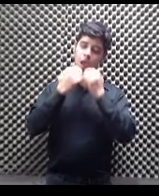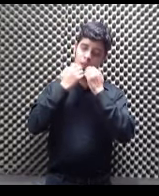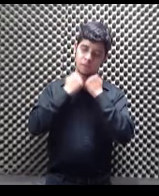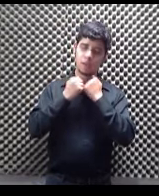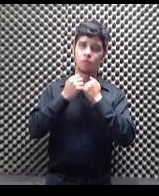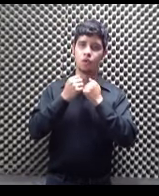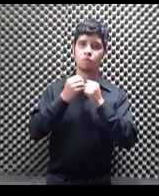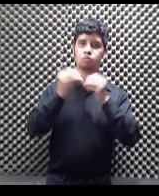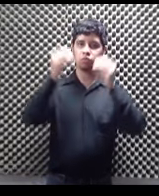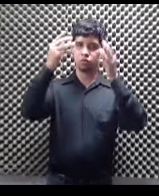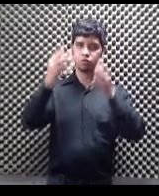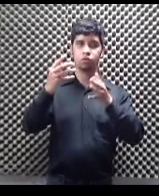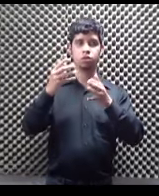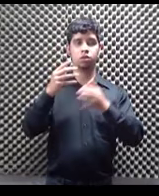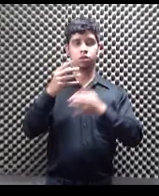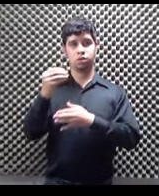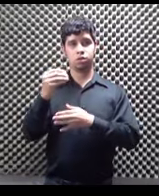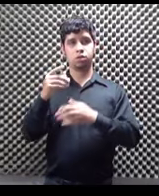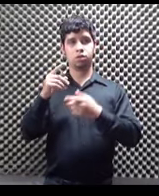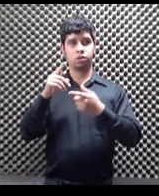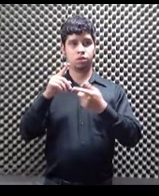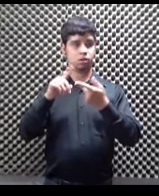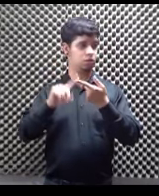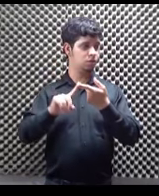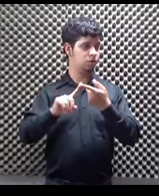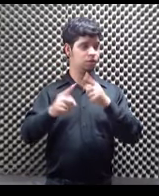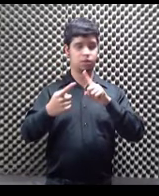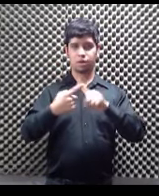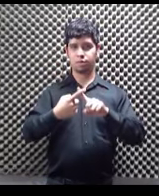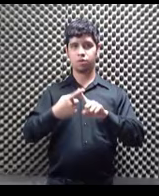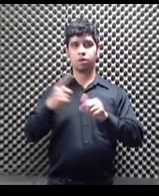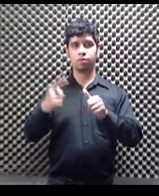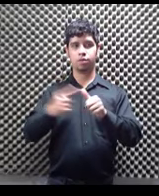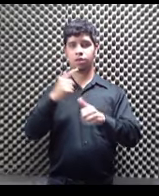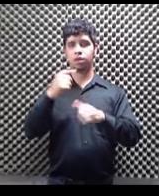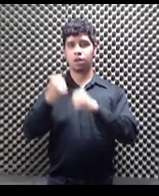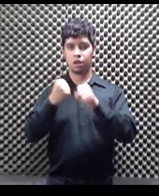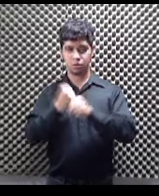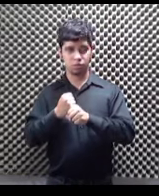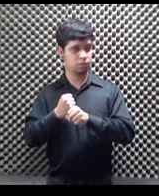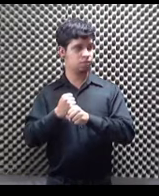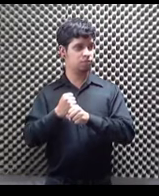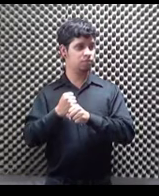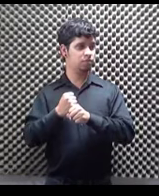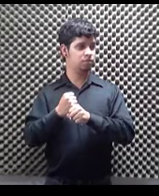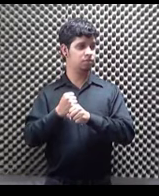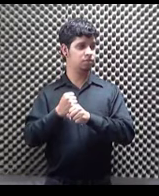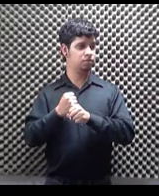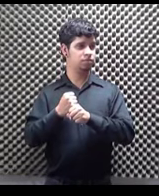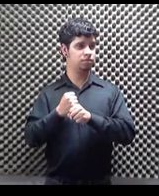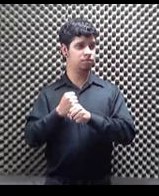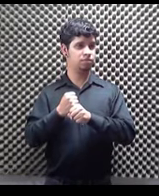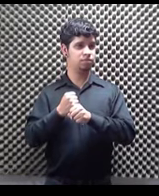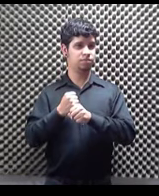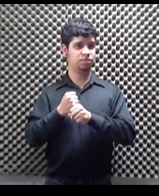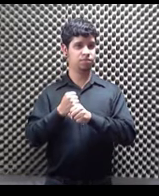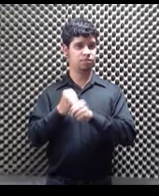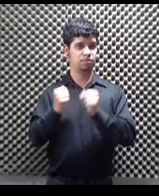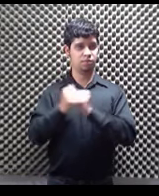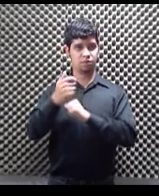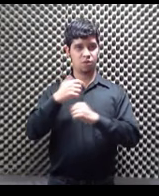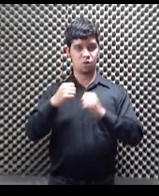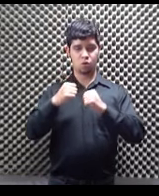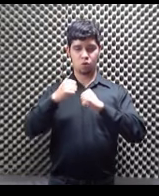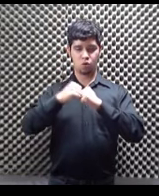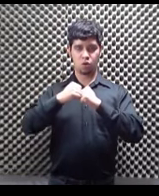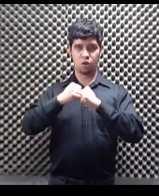de la universidad y de amigo. De mi primer año como profesor. Sí. Mira, imagínate, con eso rompió el hielo. Con eso rompió el hielo